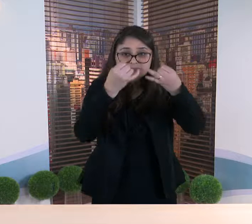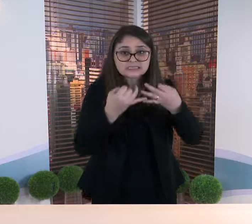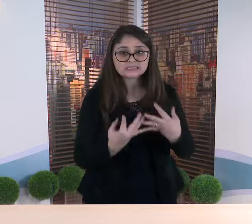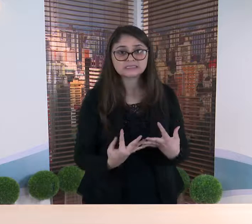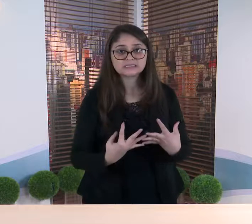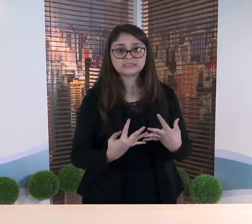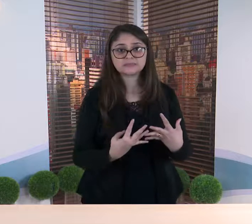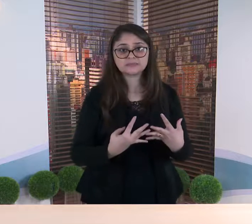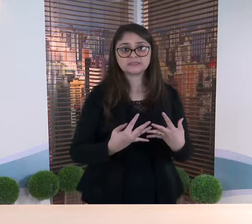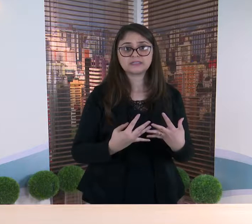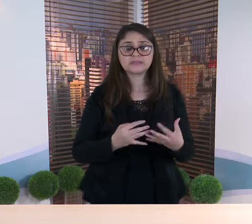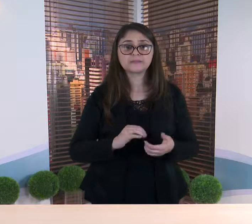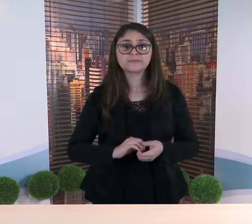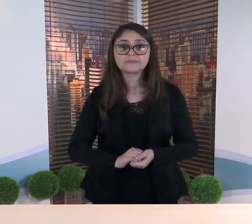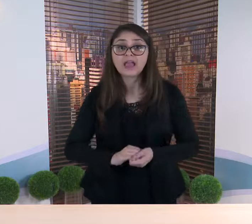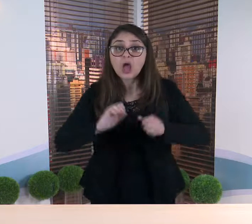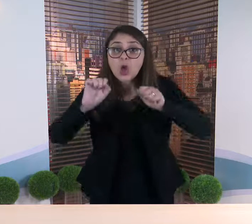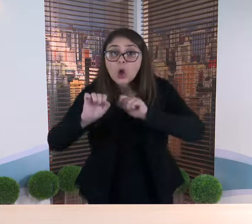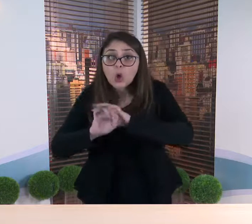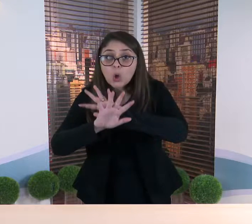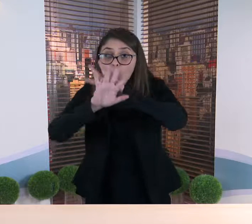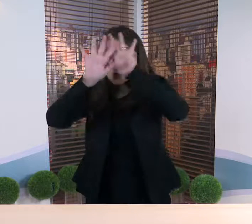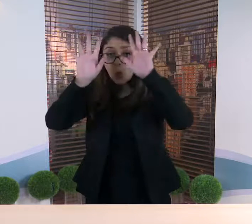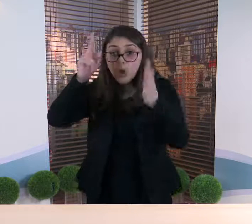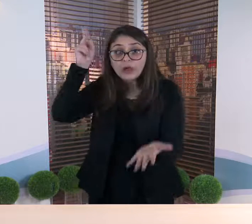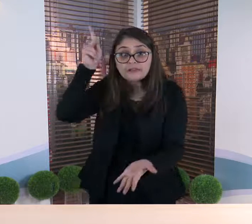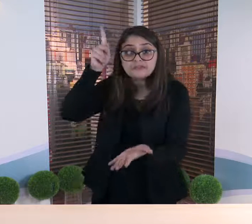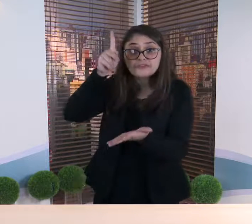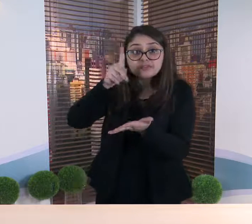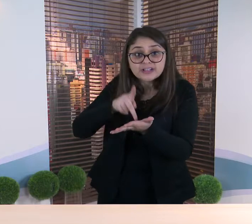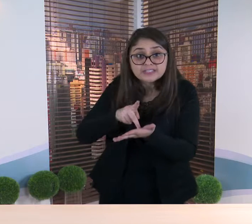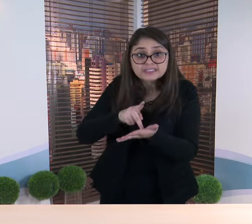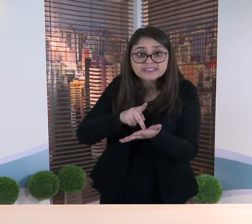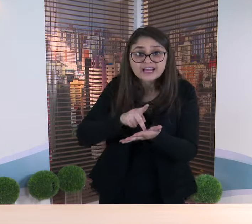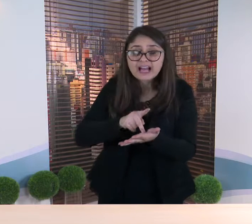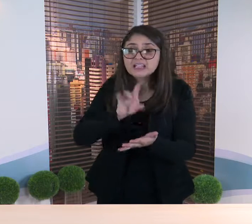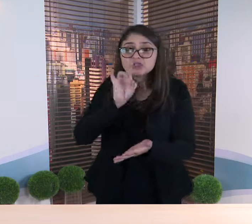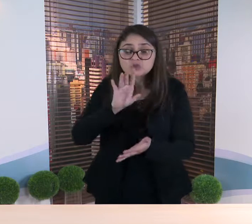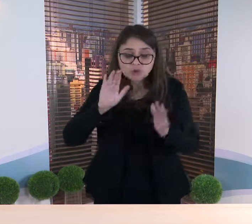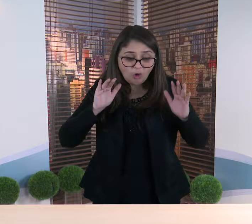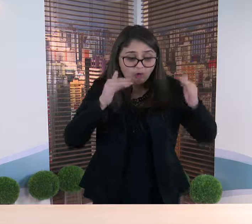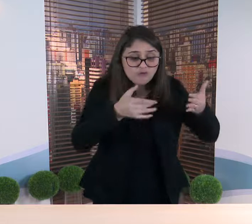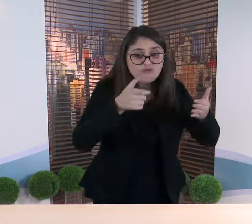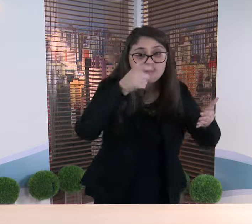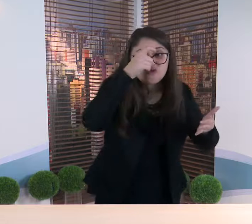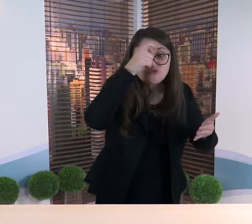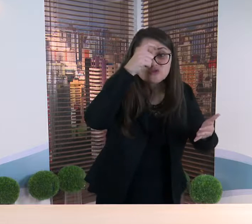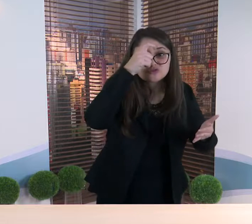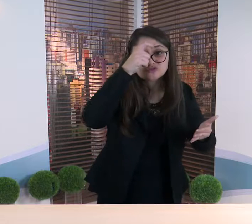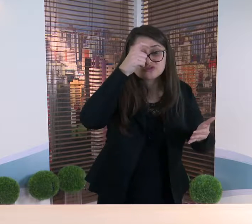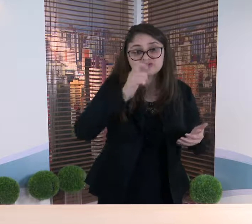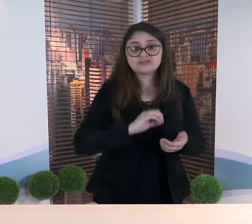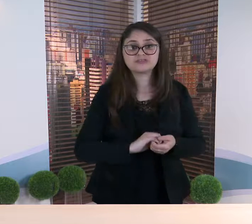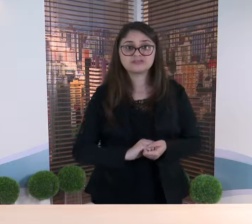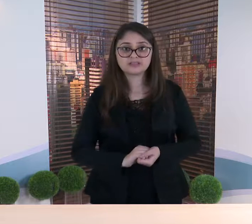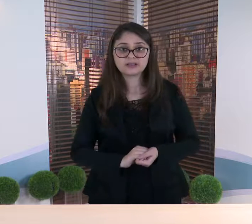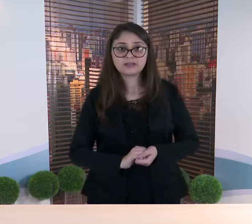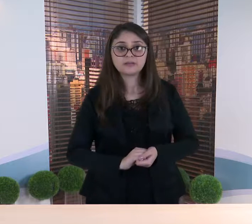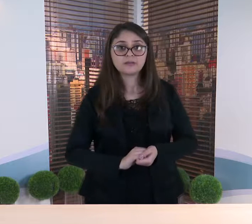demonismo. Certa glória e legitimidade são concedidas ao diabo em tais ministérios. O